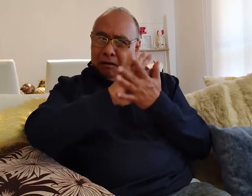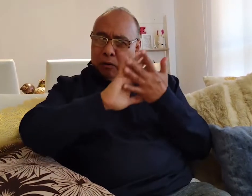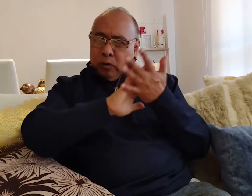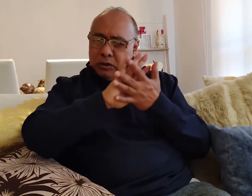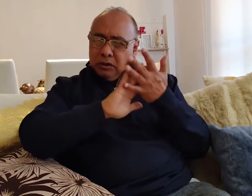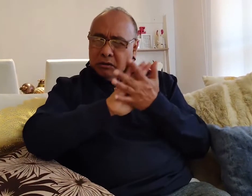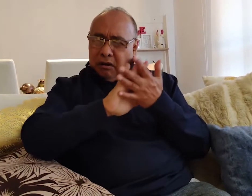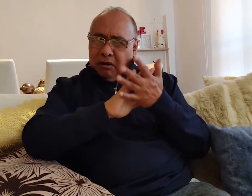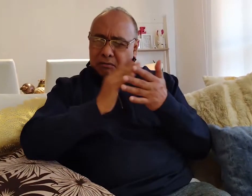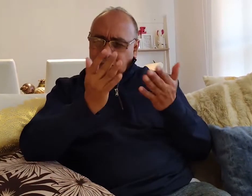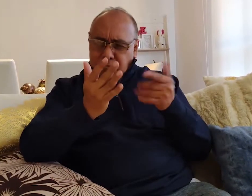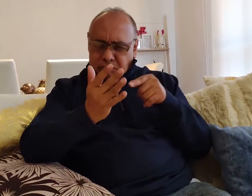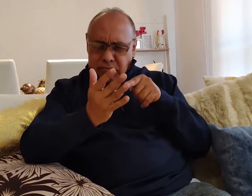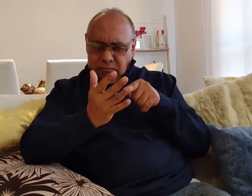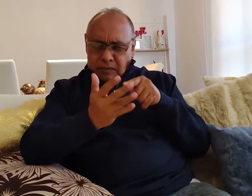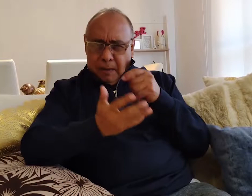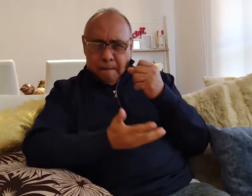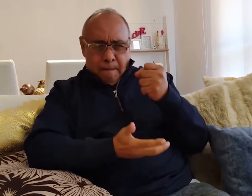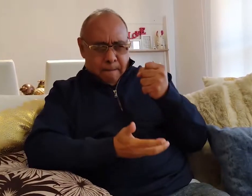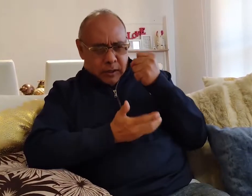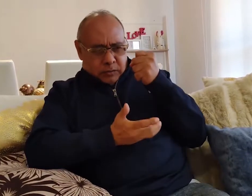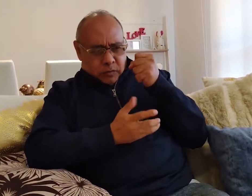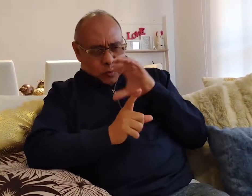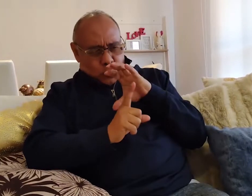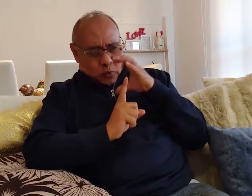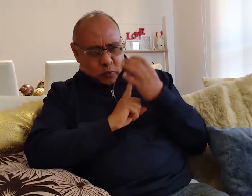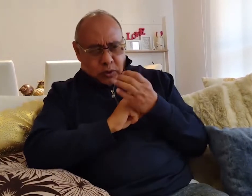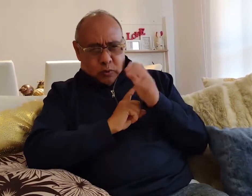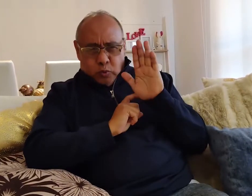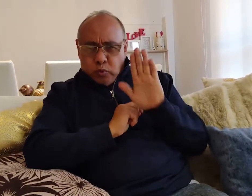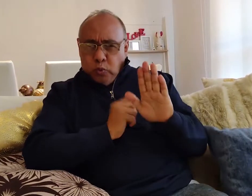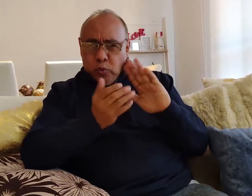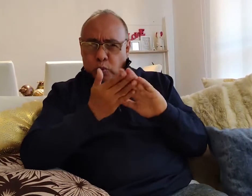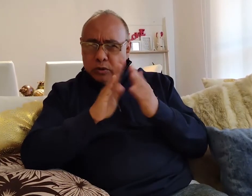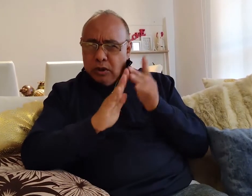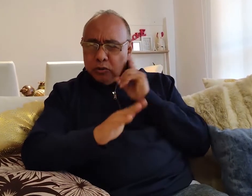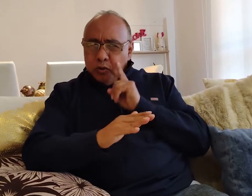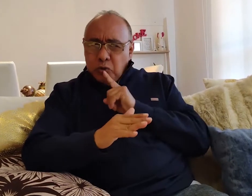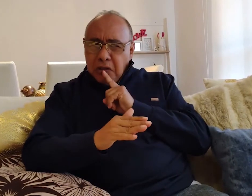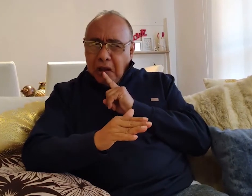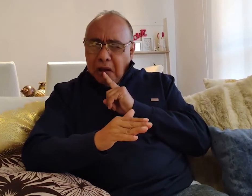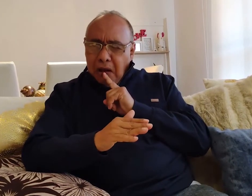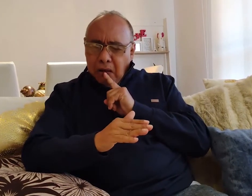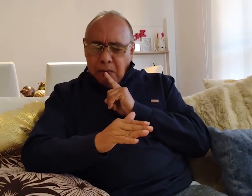¿Es la lengua de señas patrimonio cultural de la comunidad sorda?